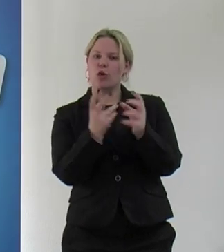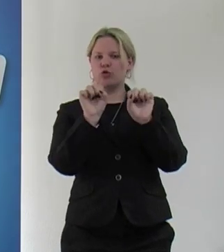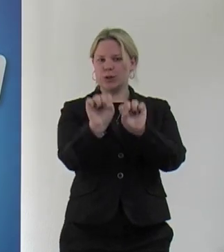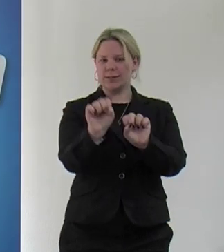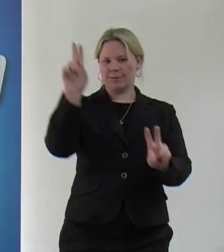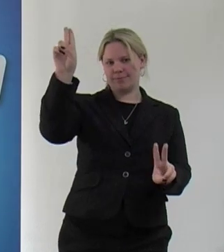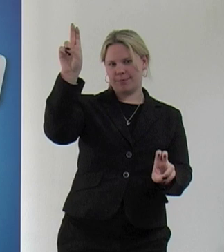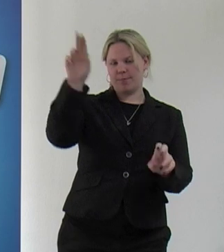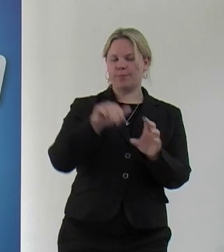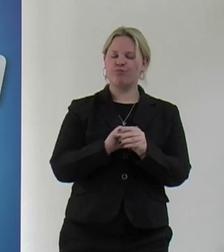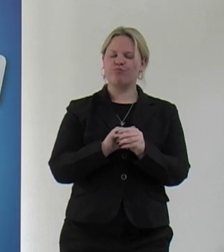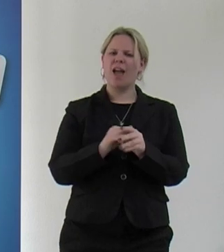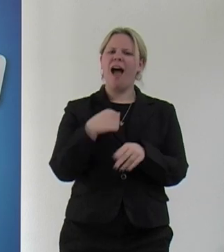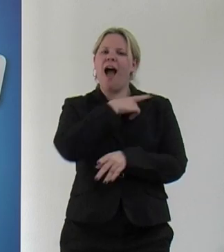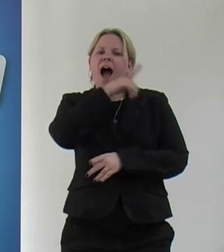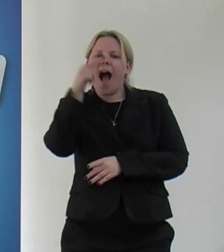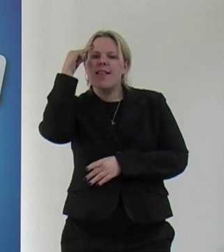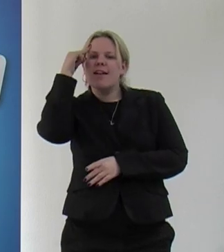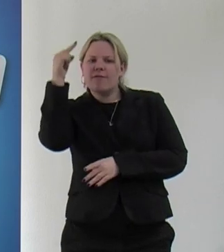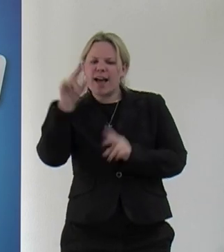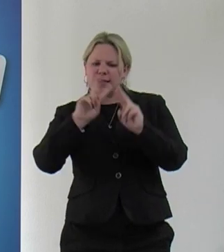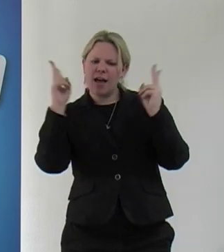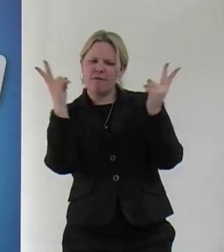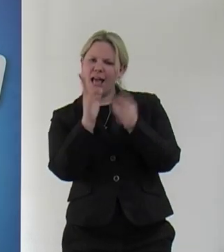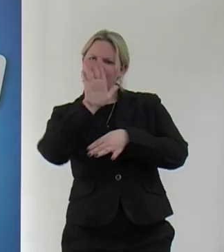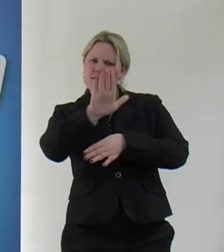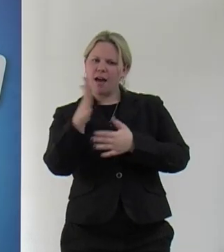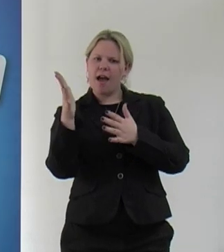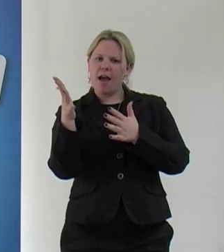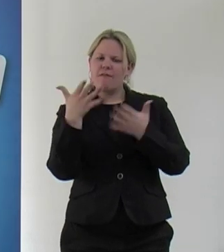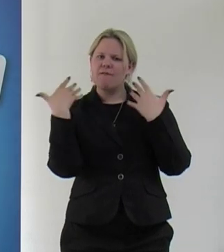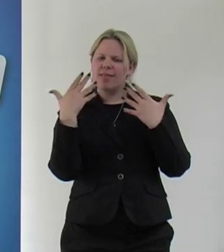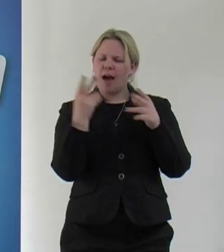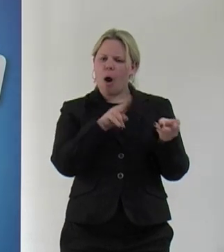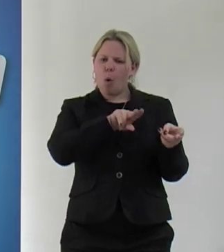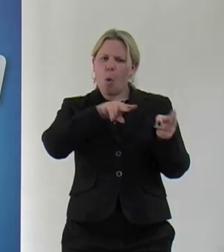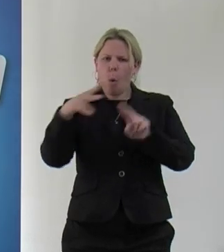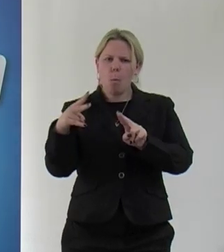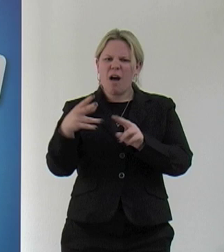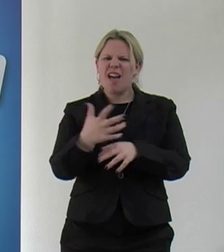Das Wetter auf der ganzen Welt verändert sich. Die Erde wird immer wärmer.